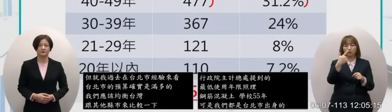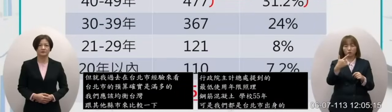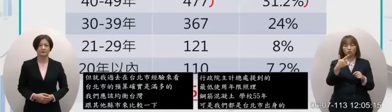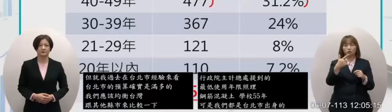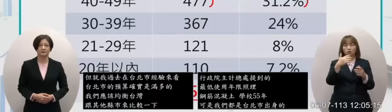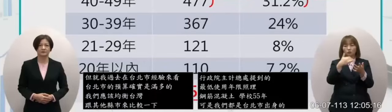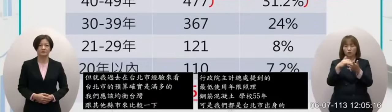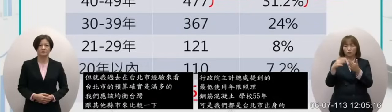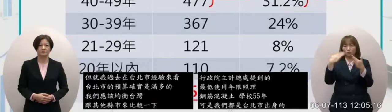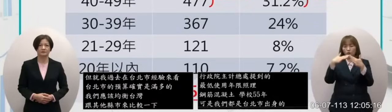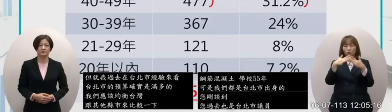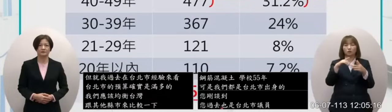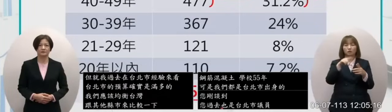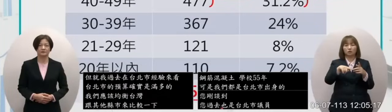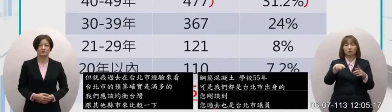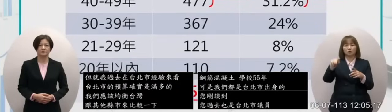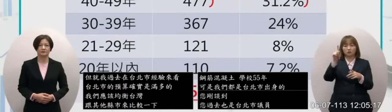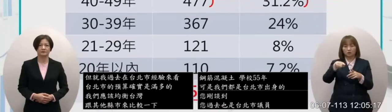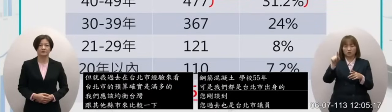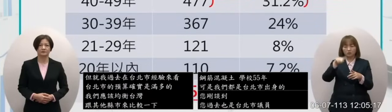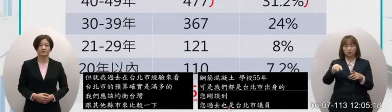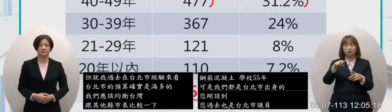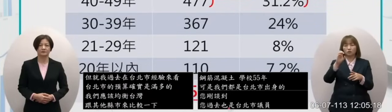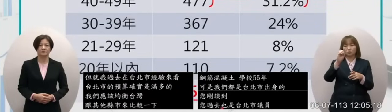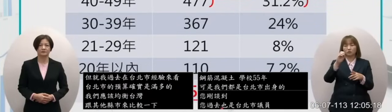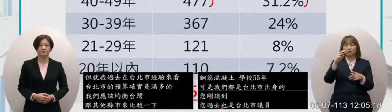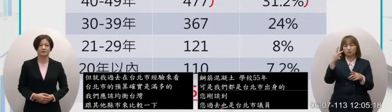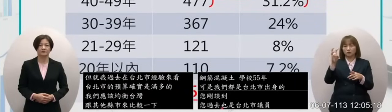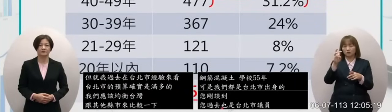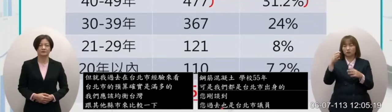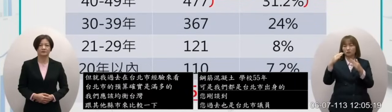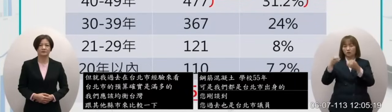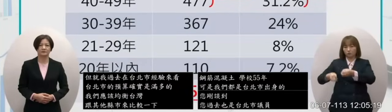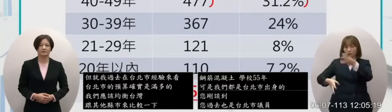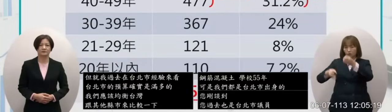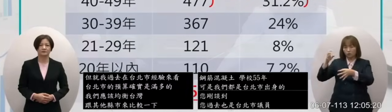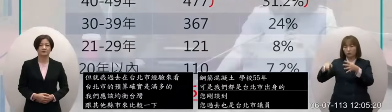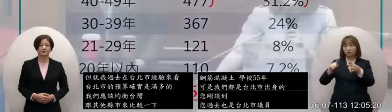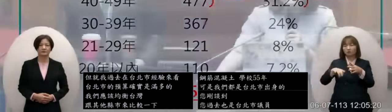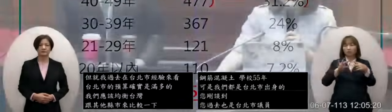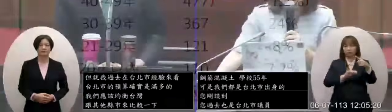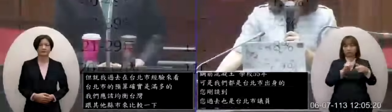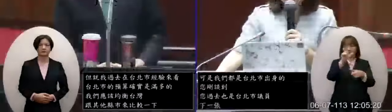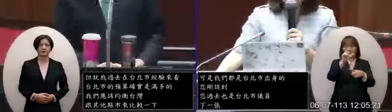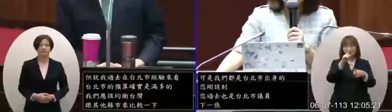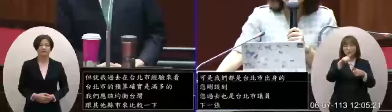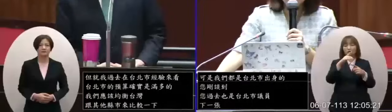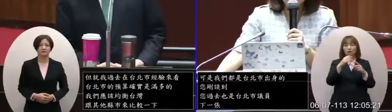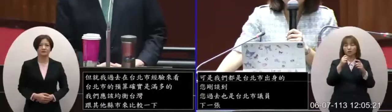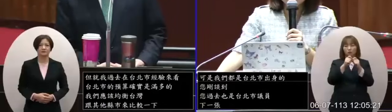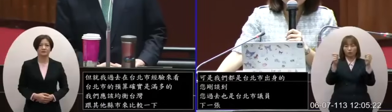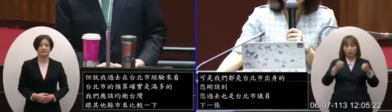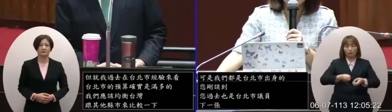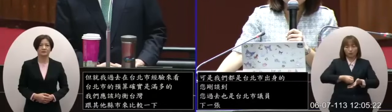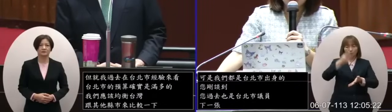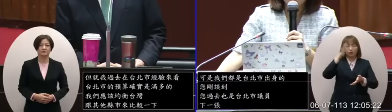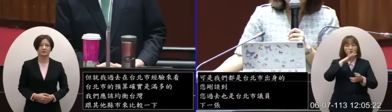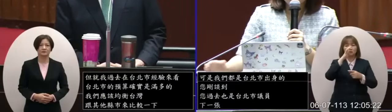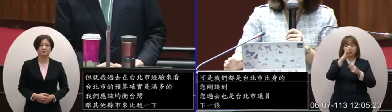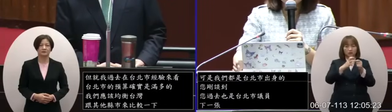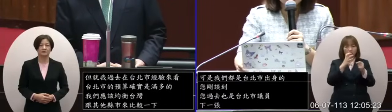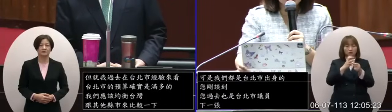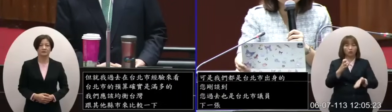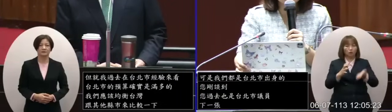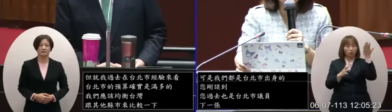236所计校舍1530栋里面呢，60%的屋龄超过40年的有